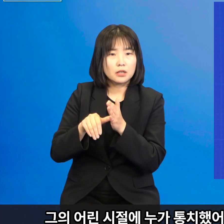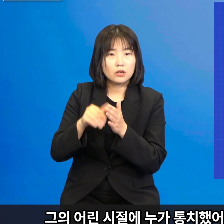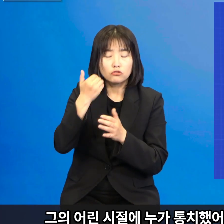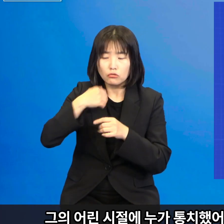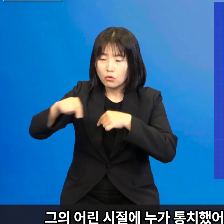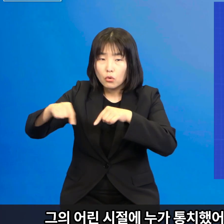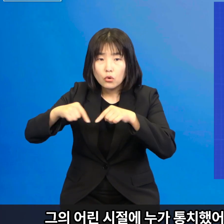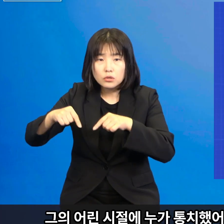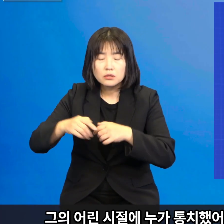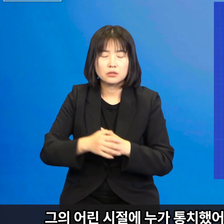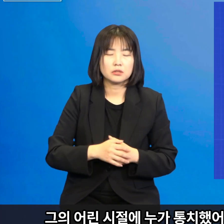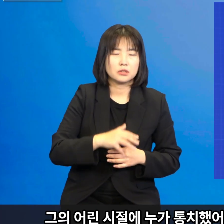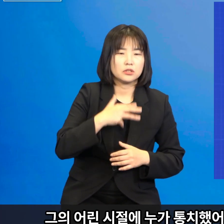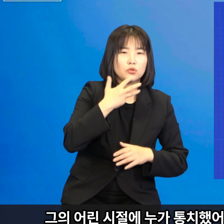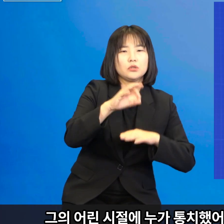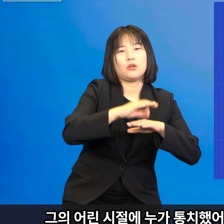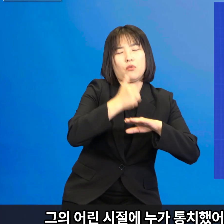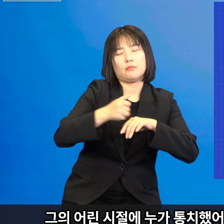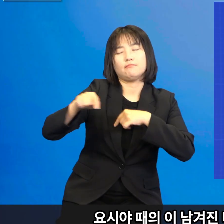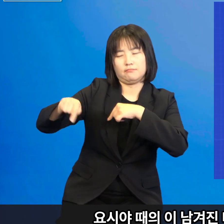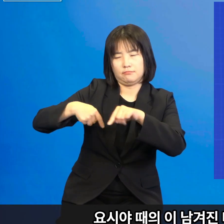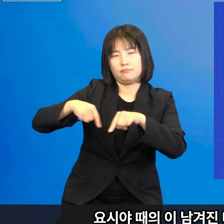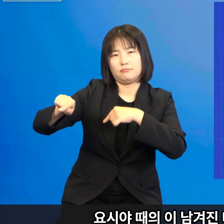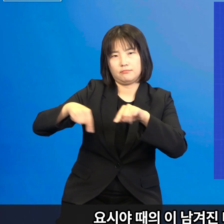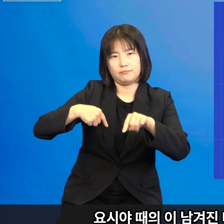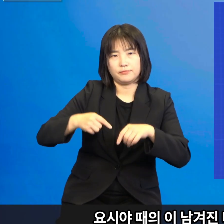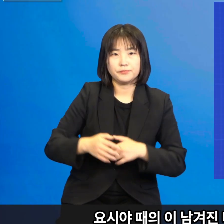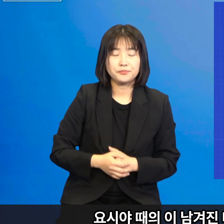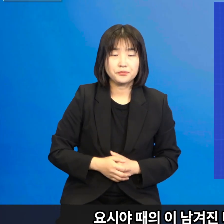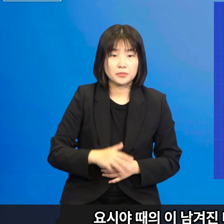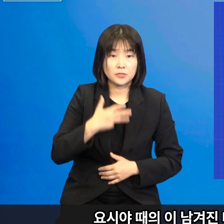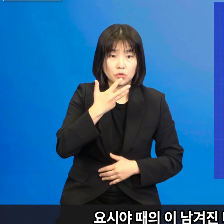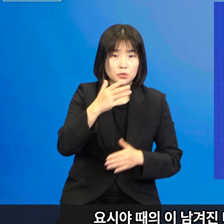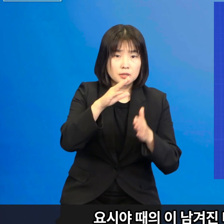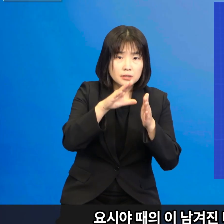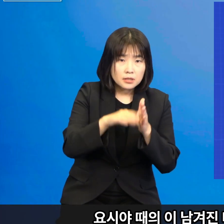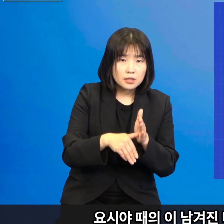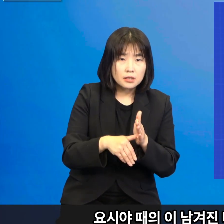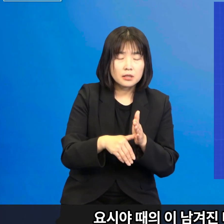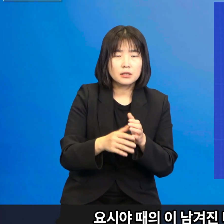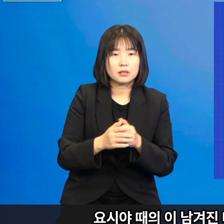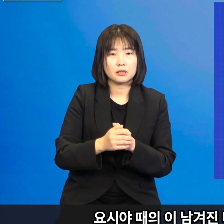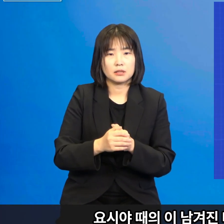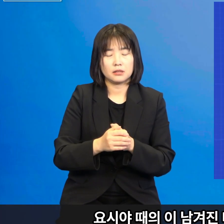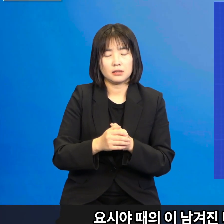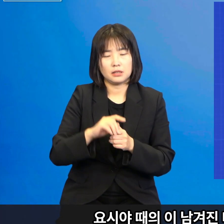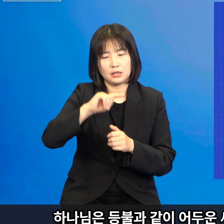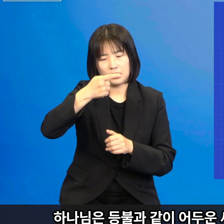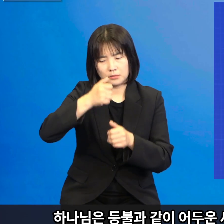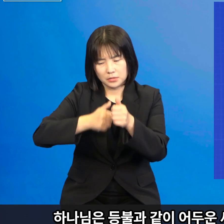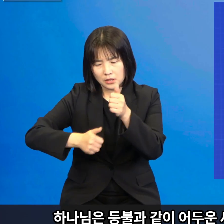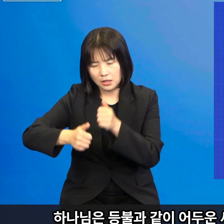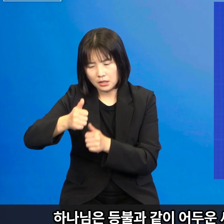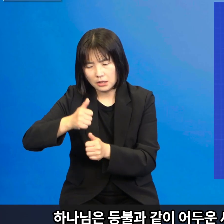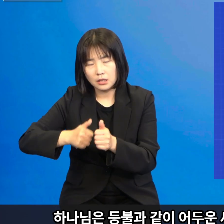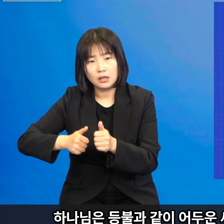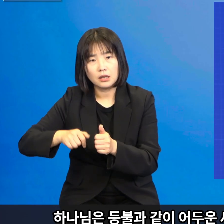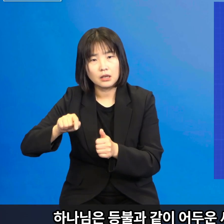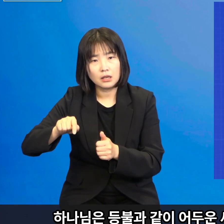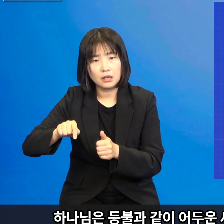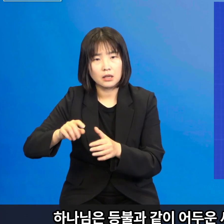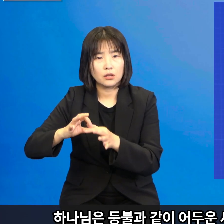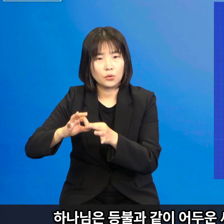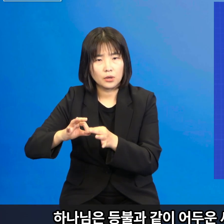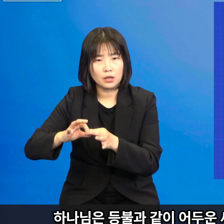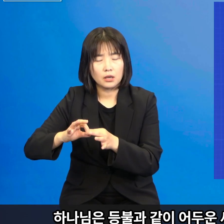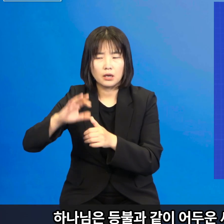통치했어요? 요시아가 통치했던 거거든요. 요시아 때에 이 남겨진 다음 시대 유산을 통하여 하나님은 등불과